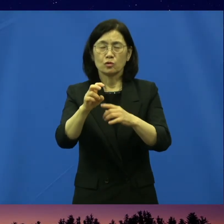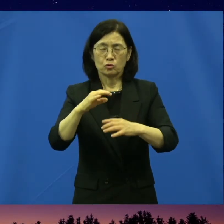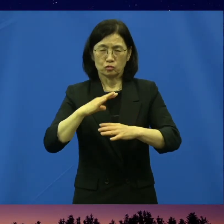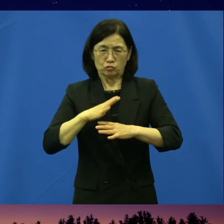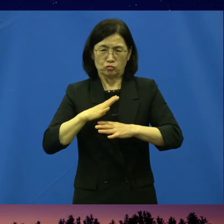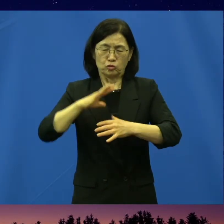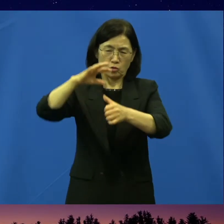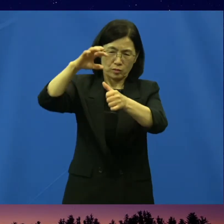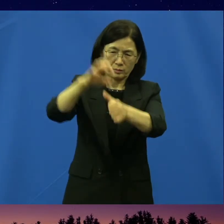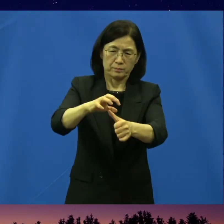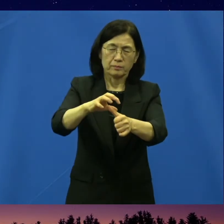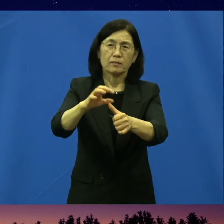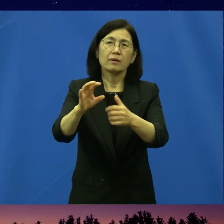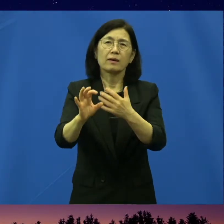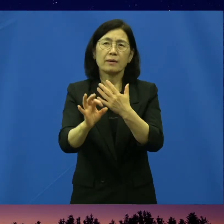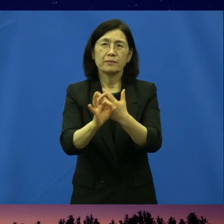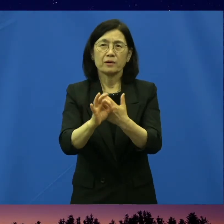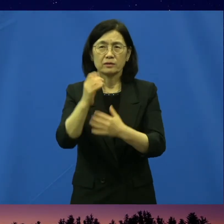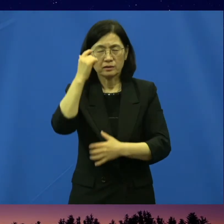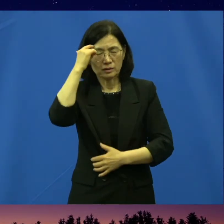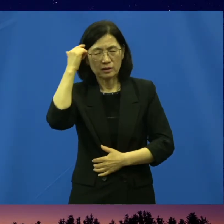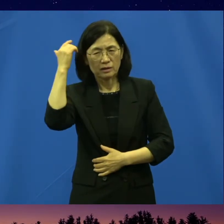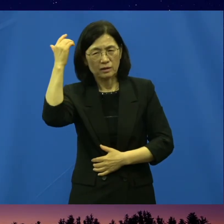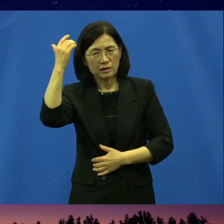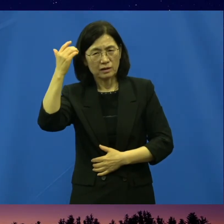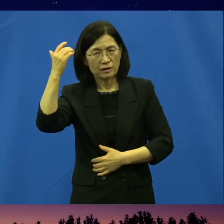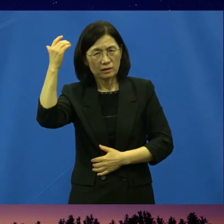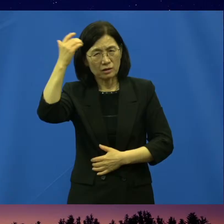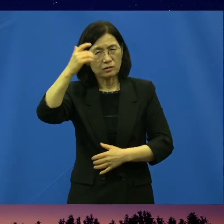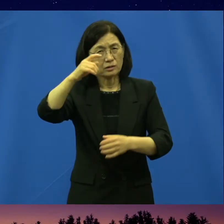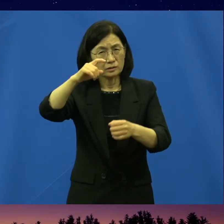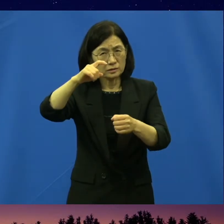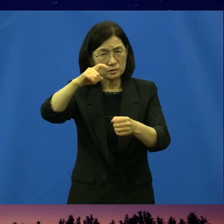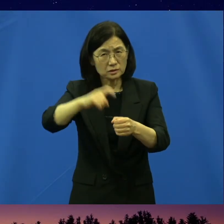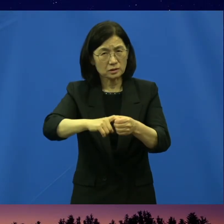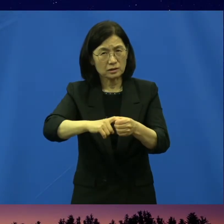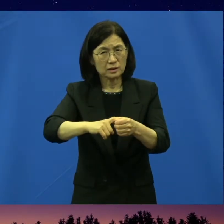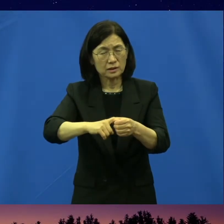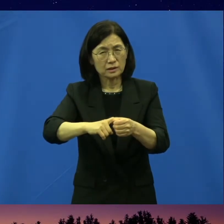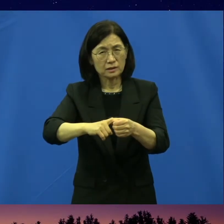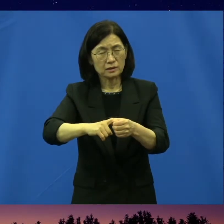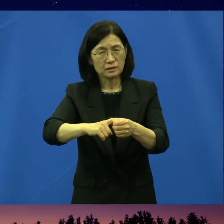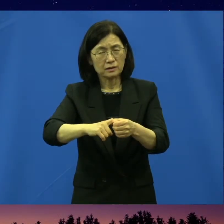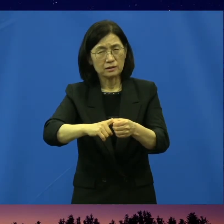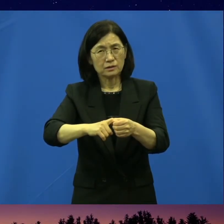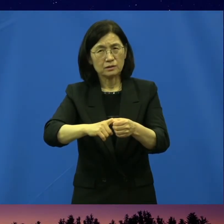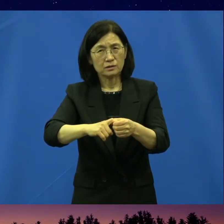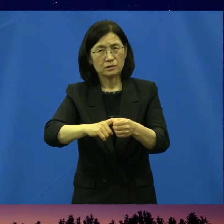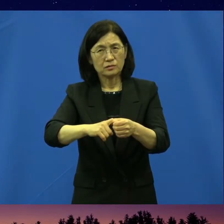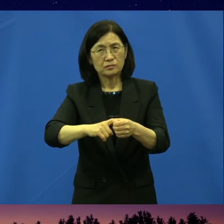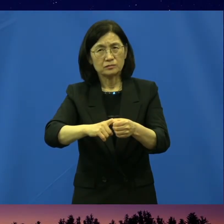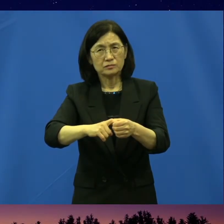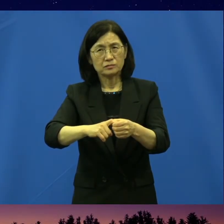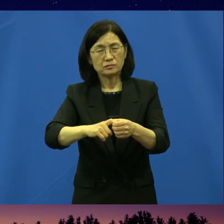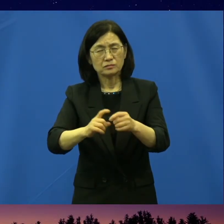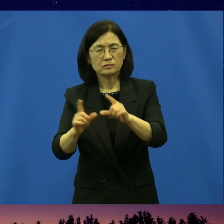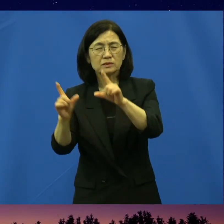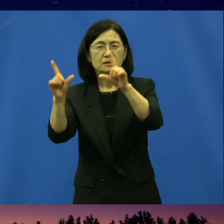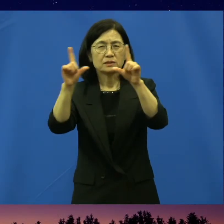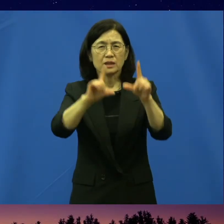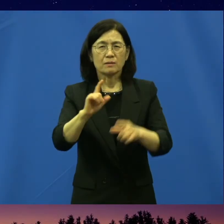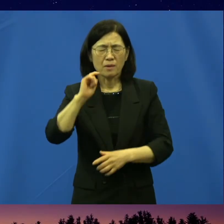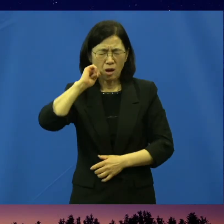사로잡혀 있으면 영적으로도, 그죠? 영적인 삶에 어려움이 오게